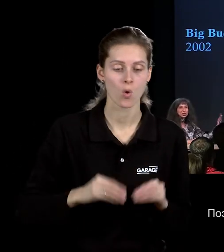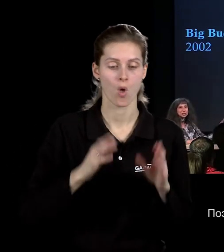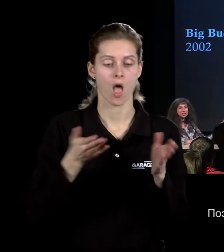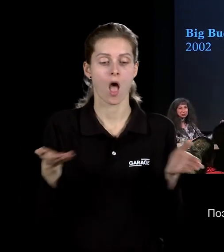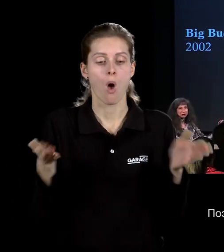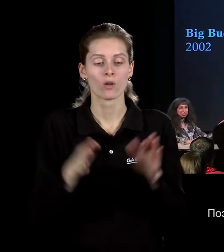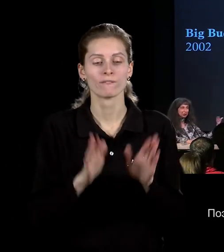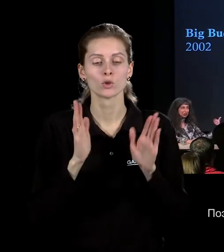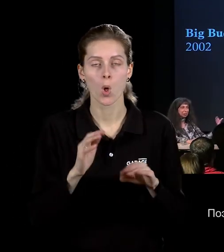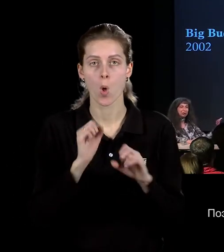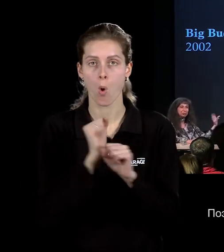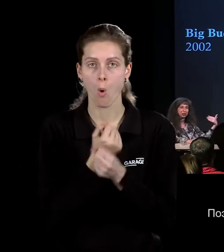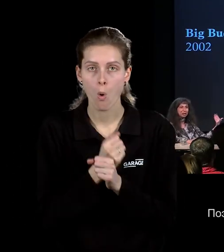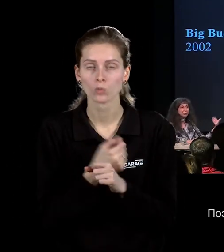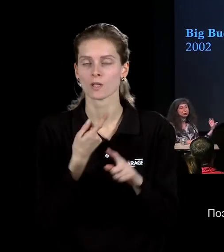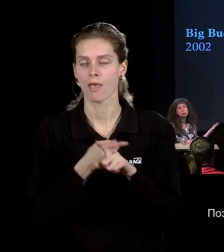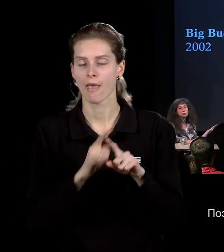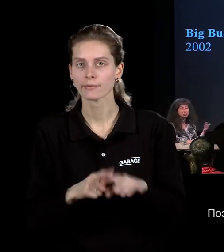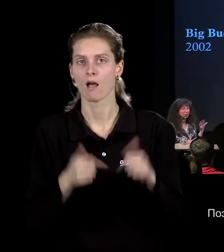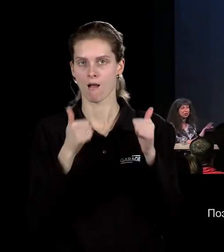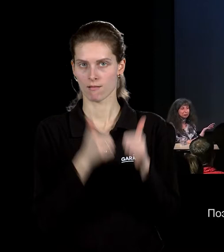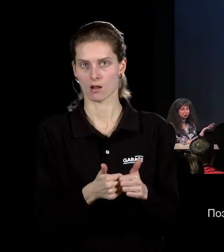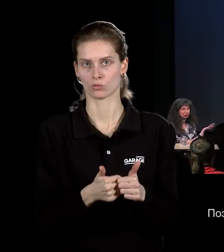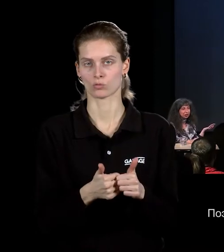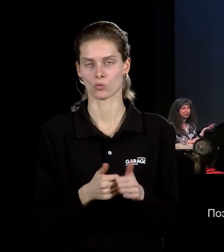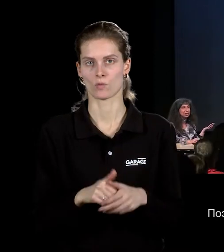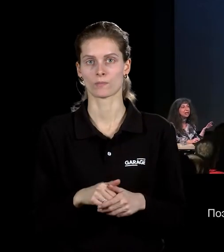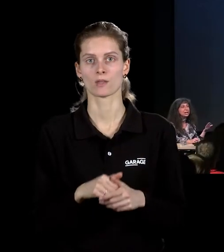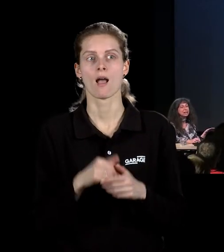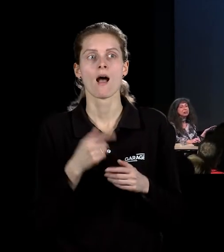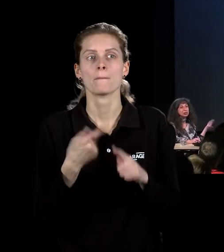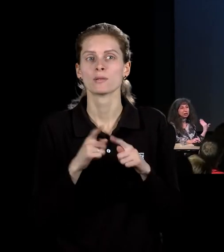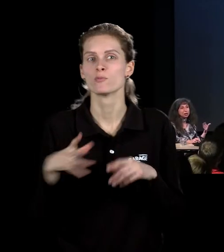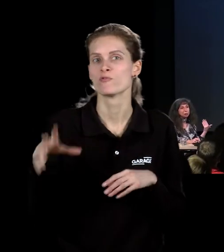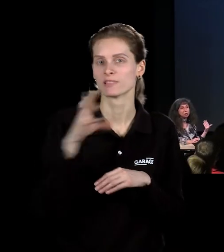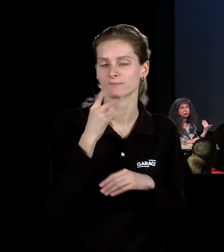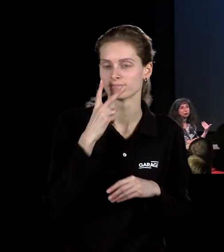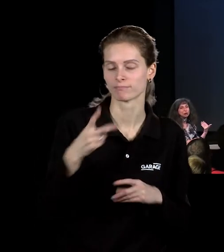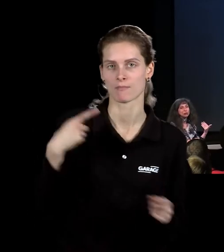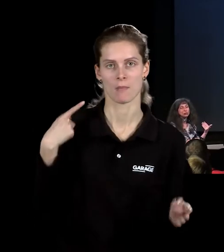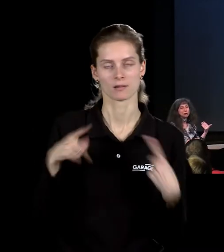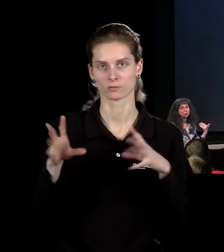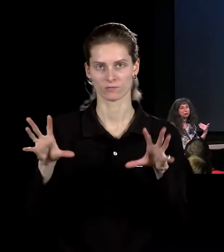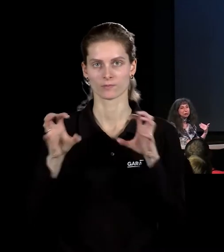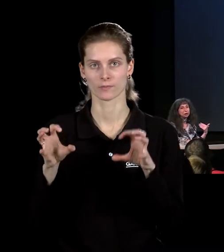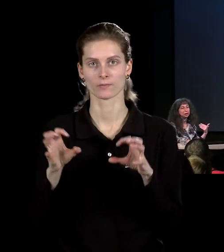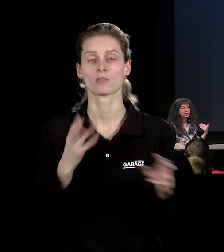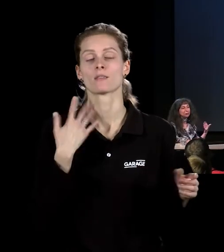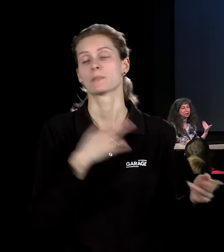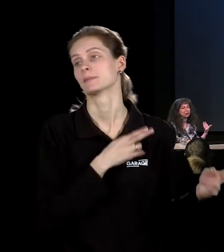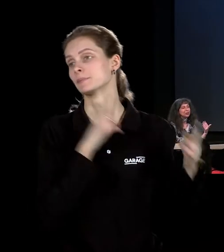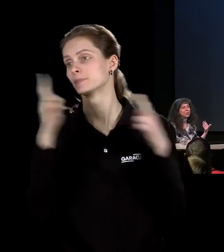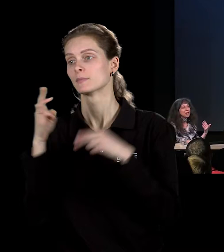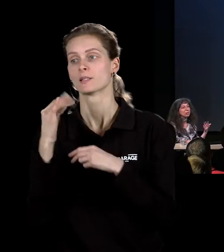это освобождение. Поэтому вот этот самый как бы скелет, который совершенно по-разному читается. И тогда же, после путешествия в Тибет, он